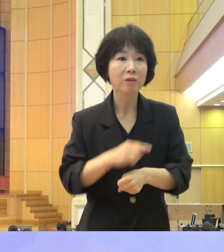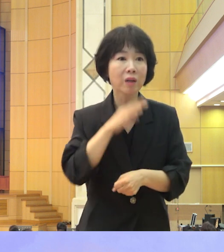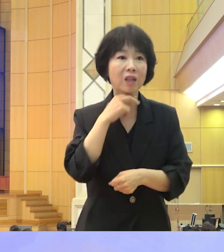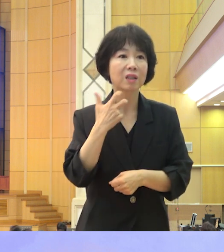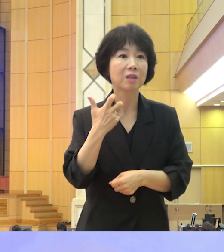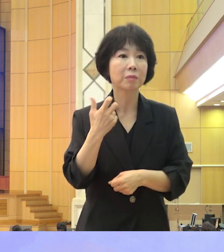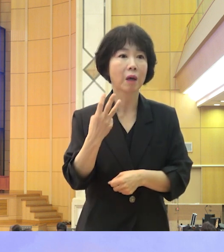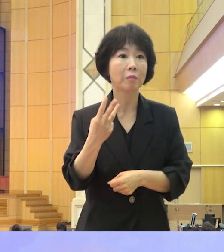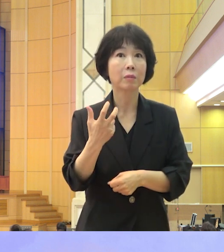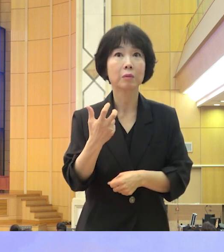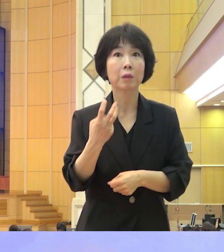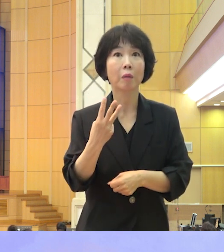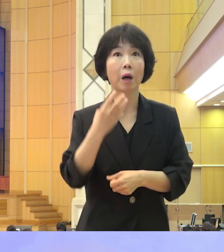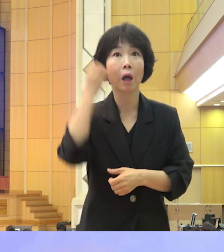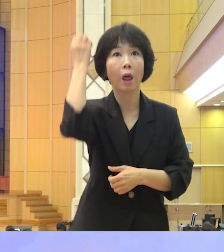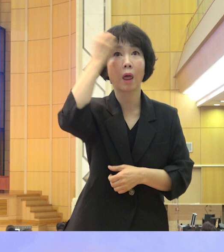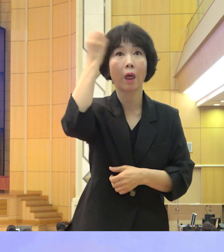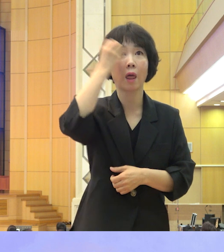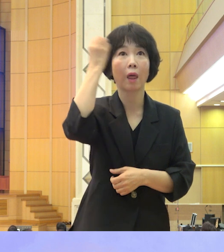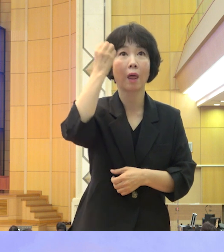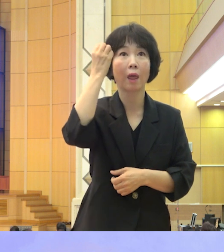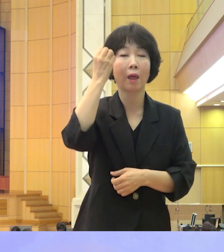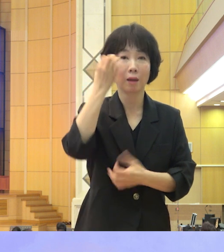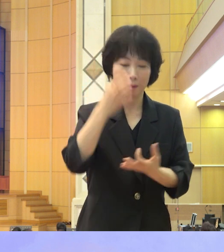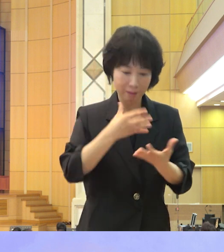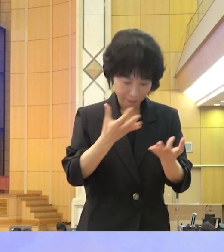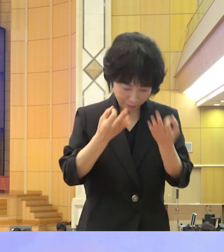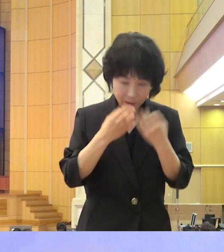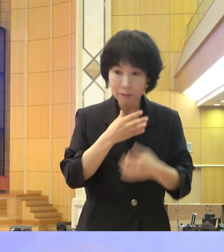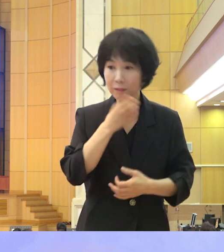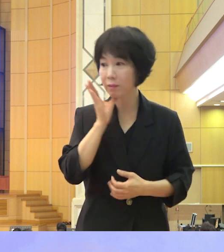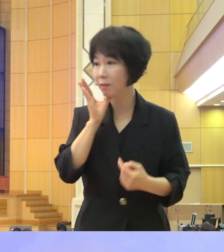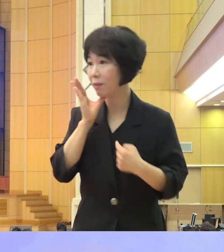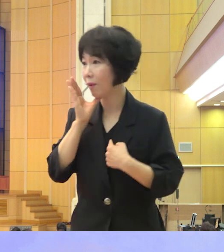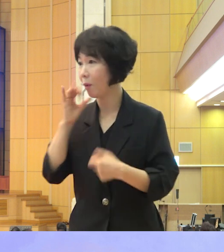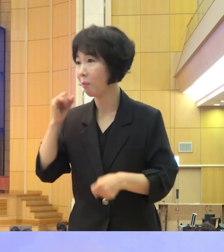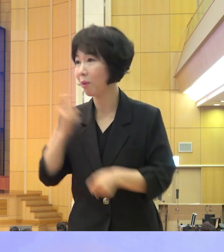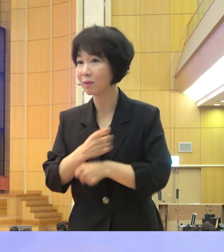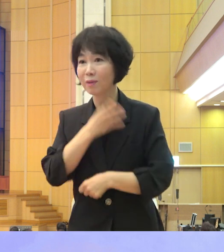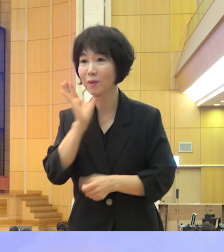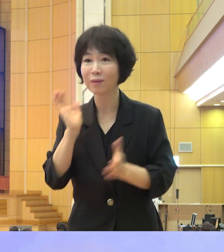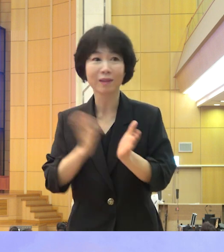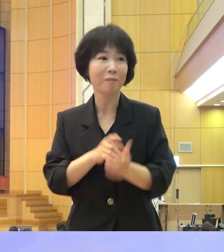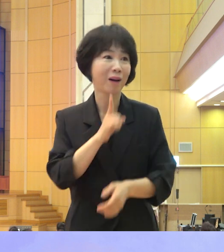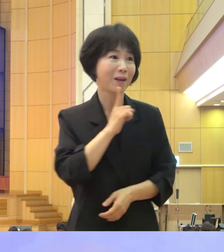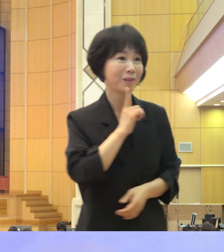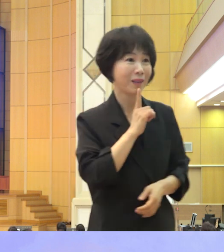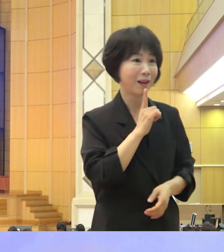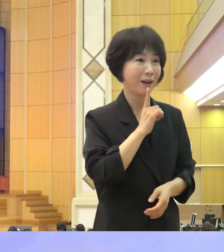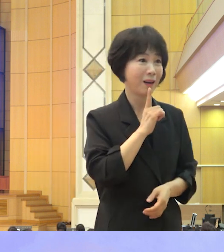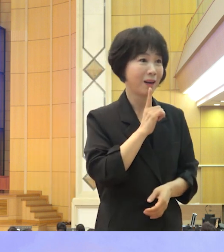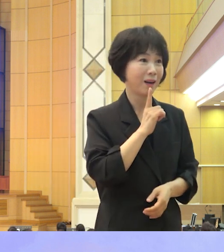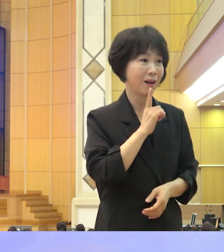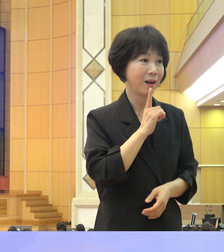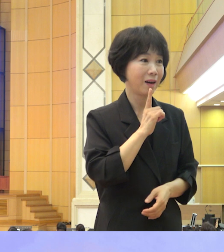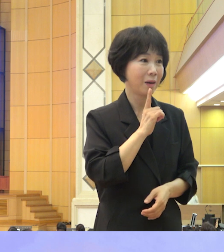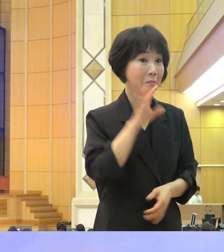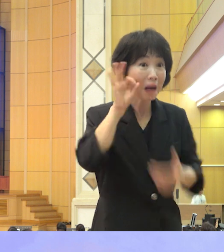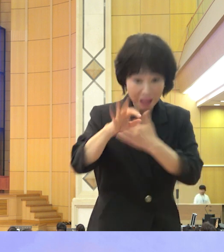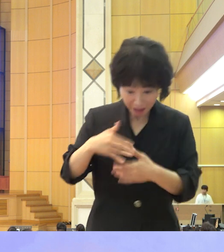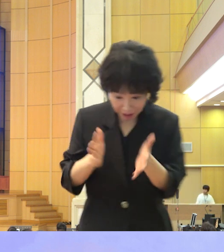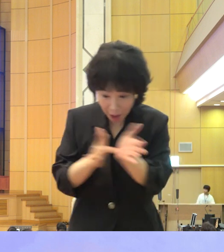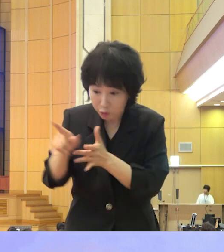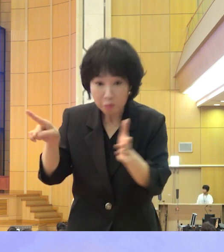했나? 순간 이런 생각할 때가 있습니다. 그런데 우리는 예수를 안 믿었다고 하면 나는